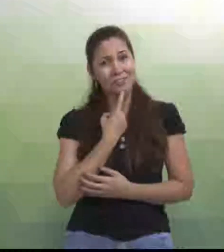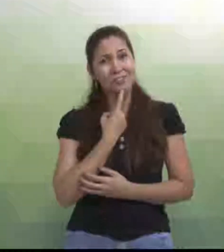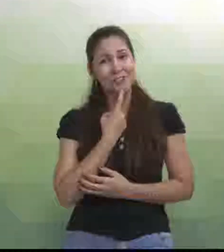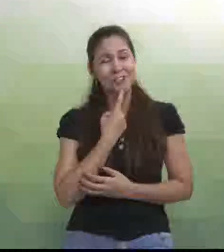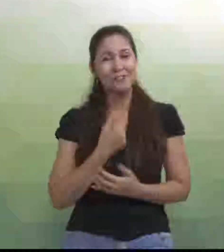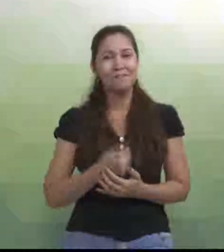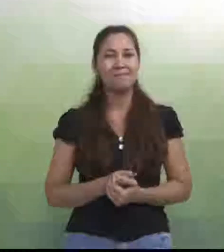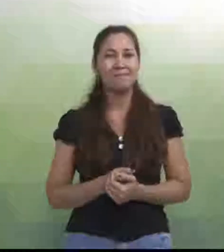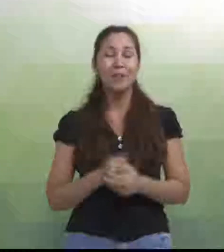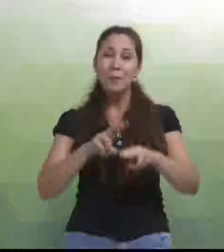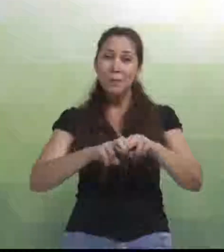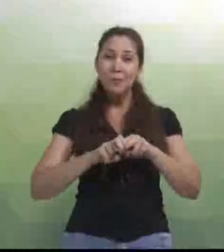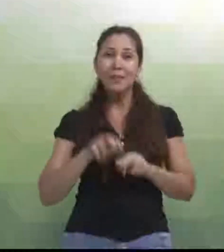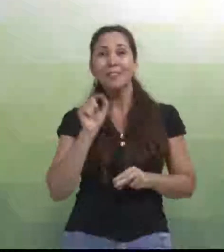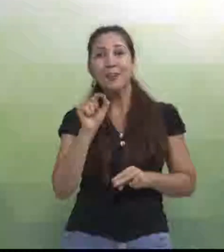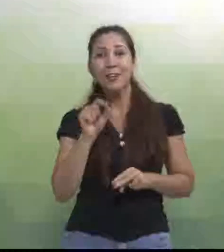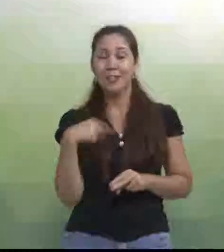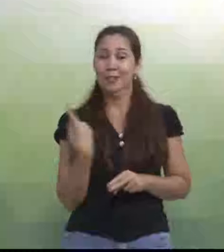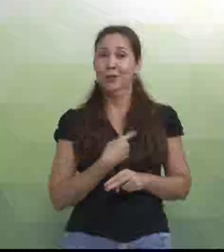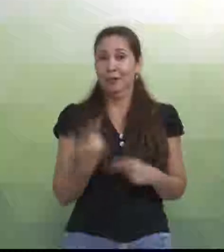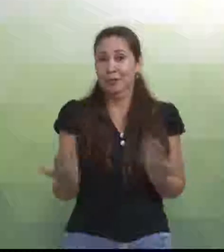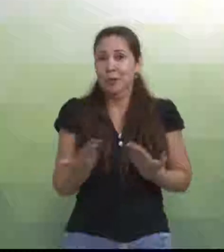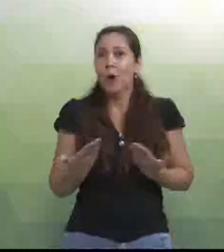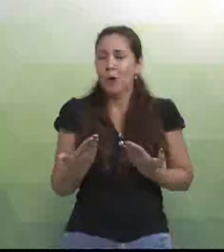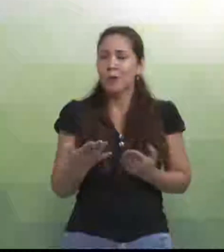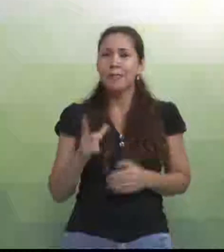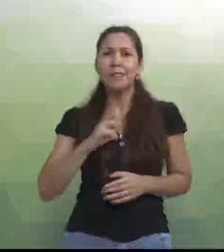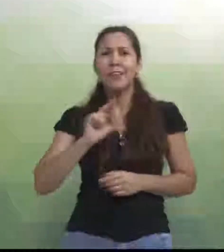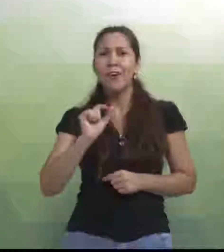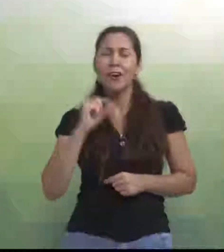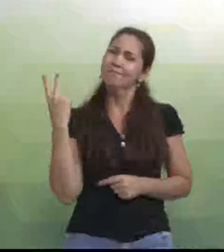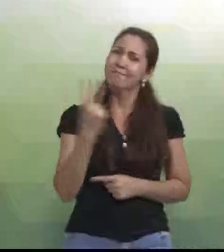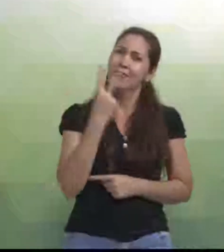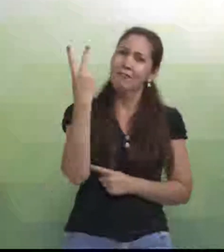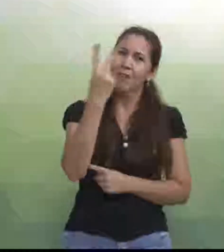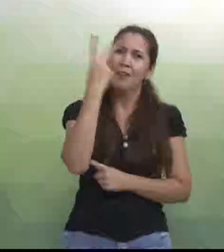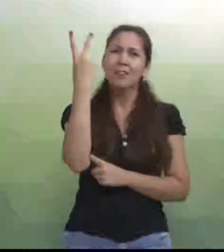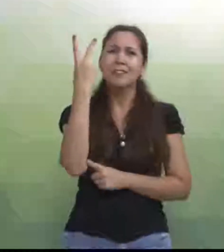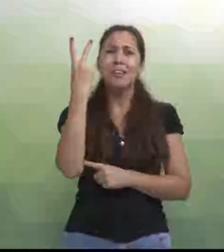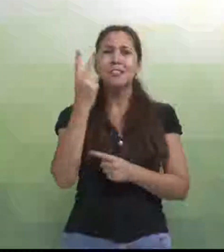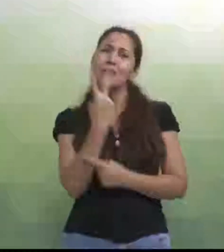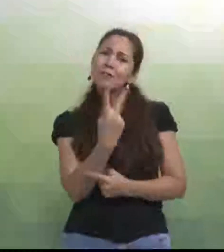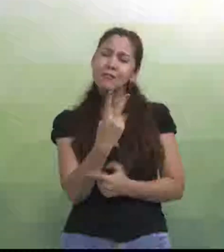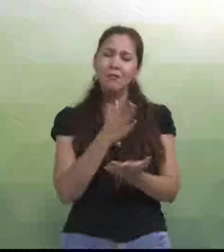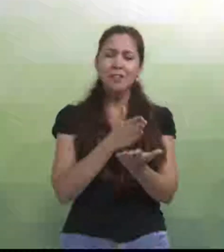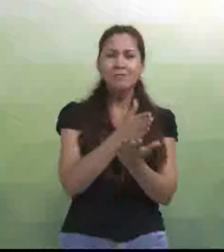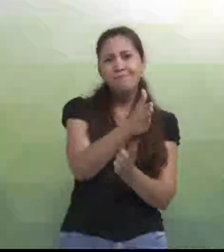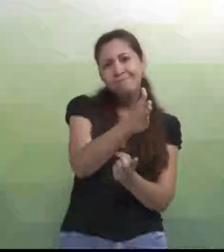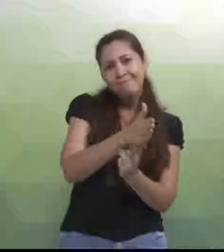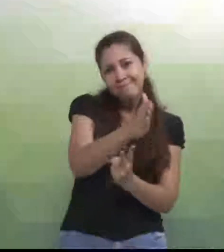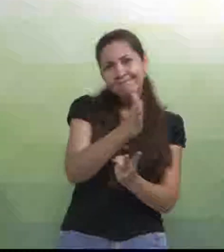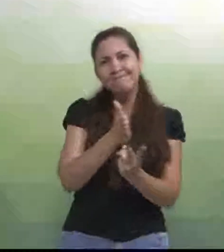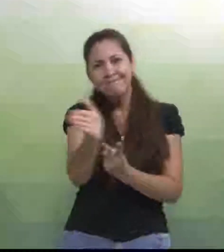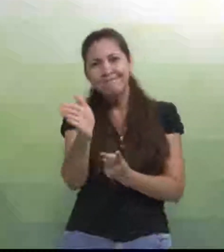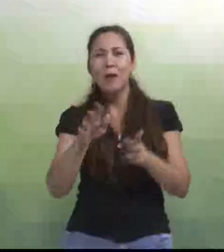somos valorizados. Esses dois campos profissionais, o professor de Libras e também o tradutor de